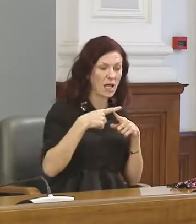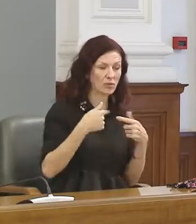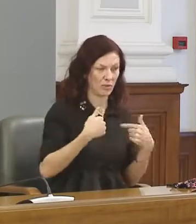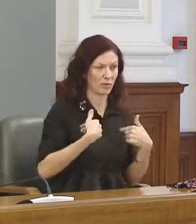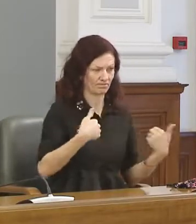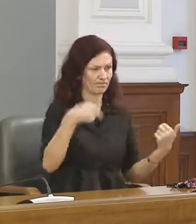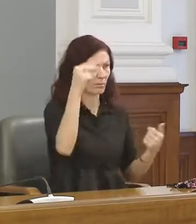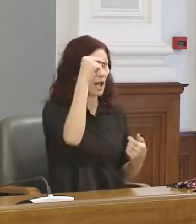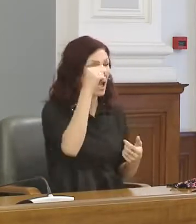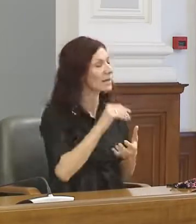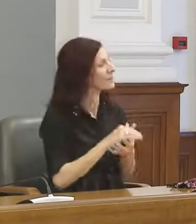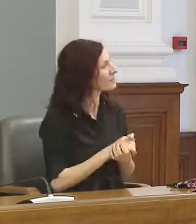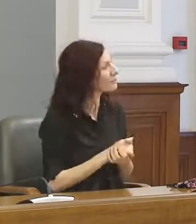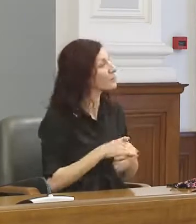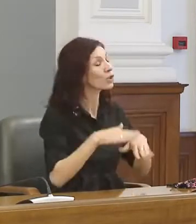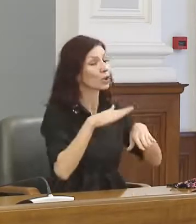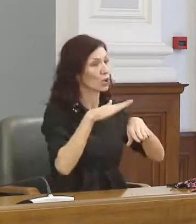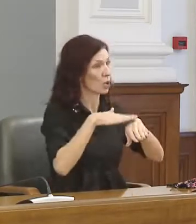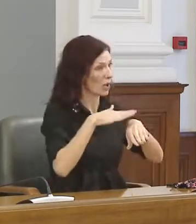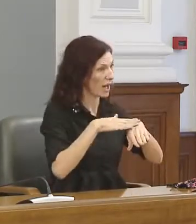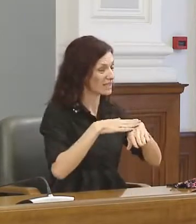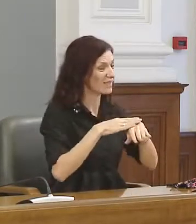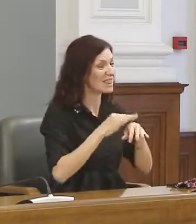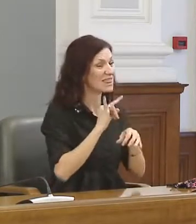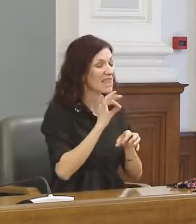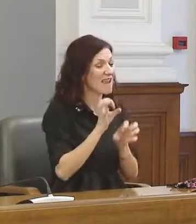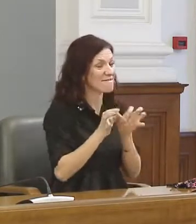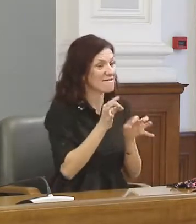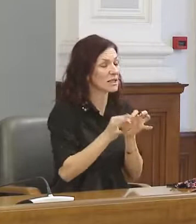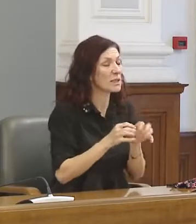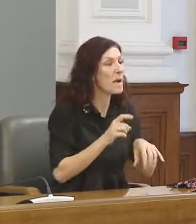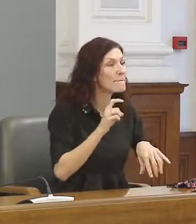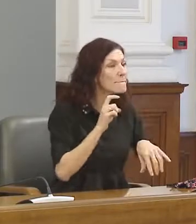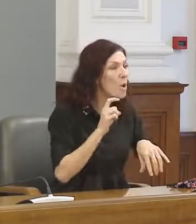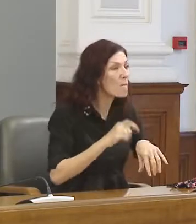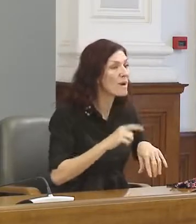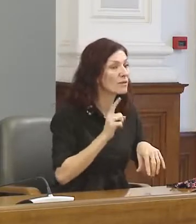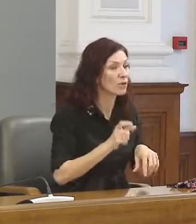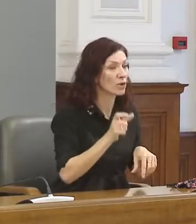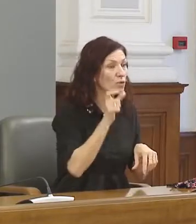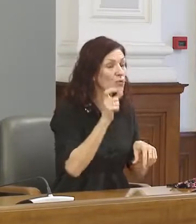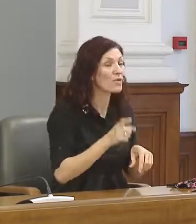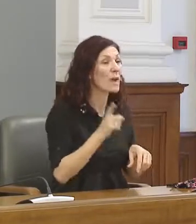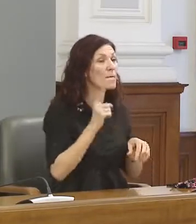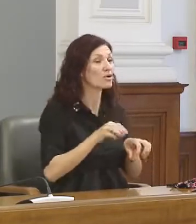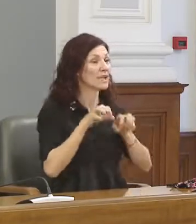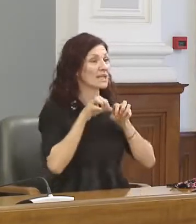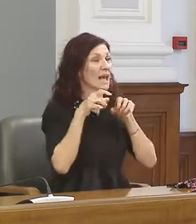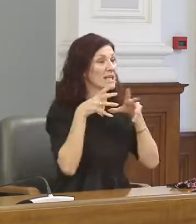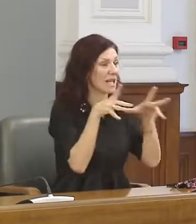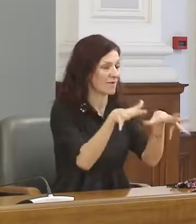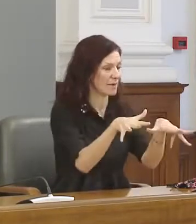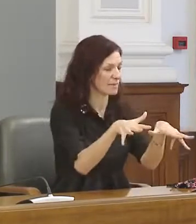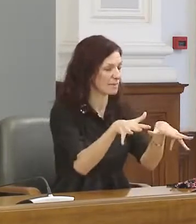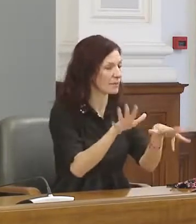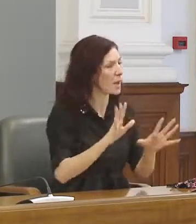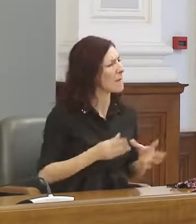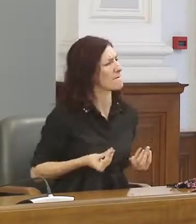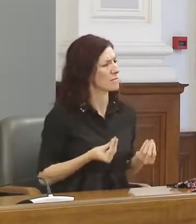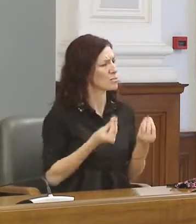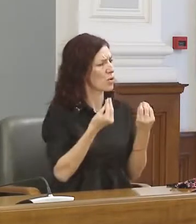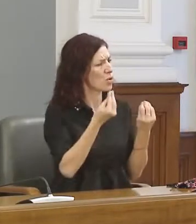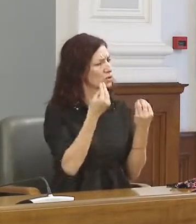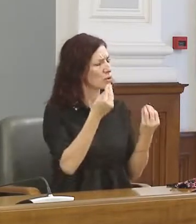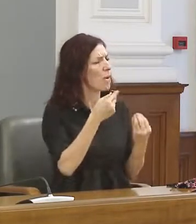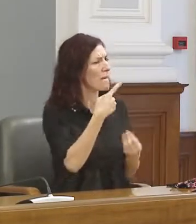страна, доказват инфекцията в момента, когато човек може да заразява. Много добър е опита